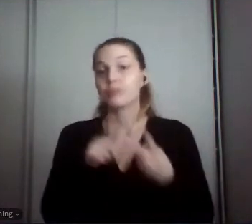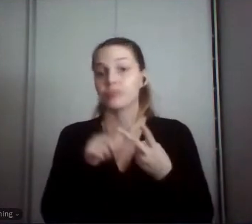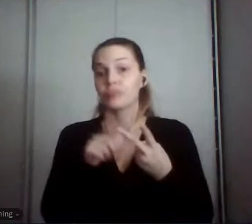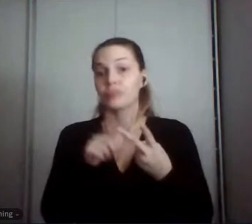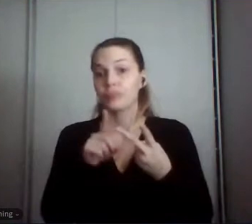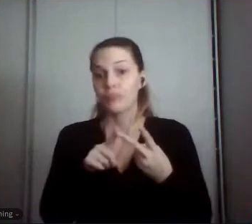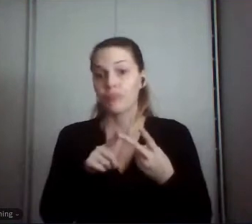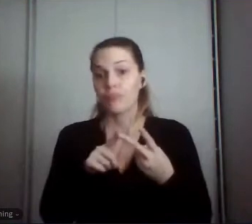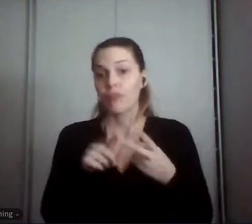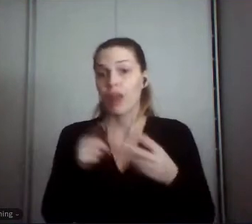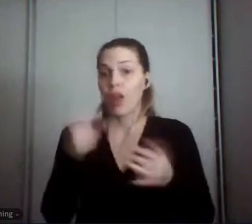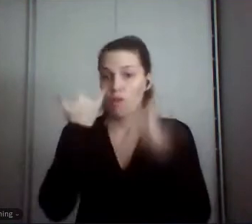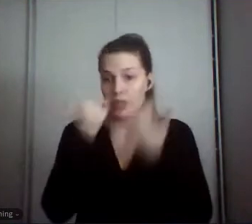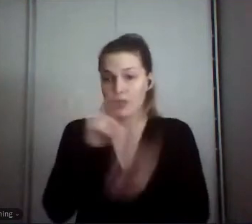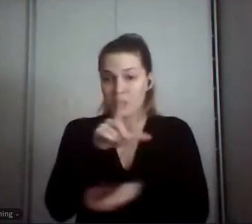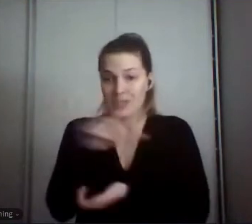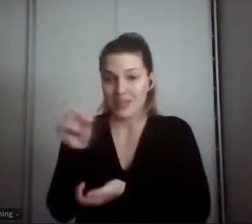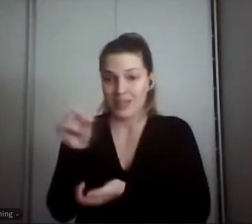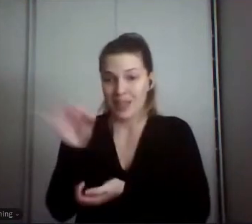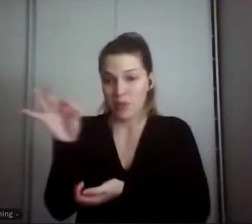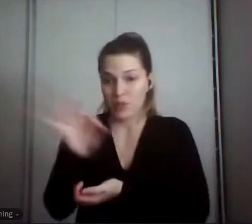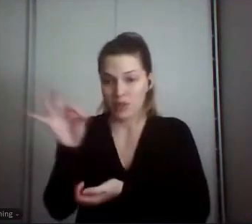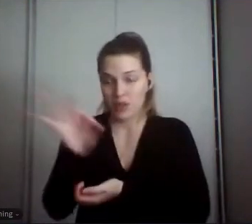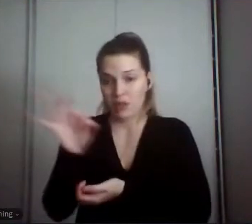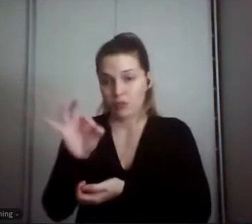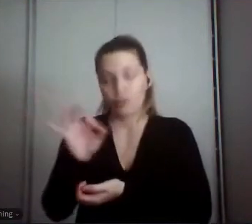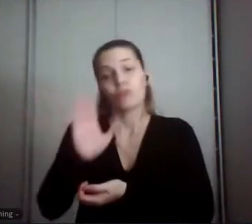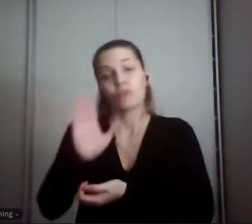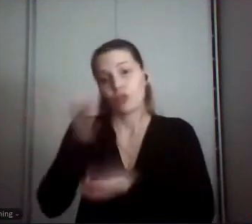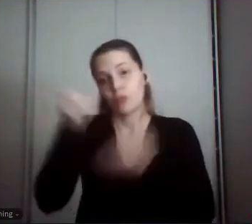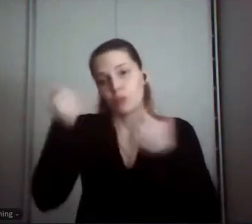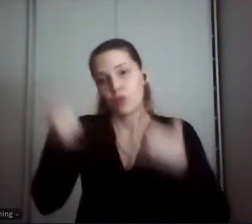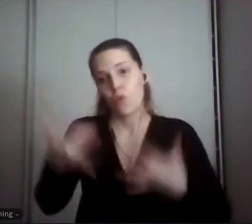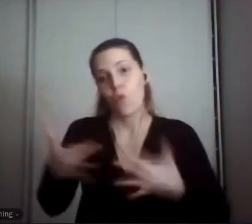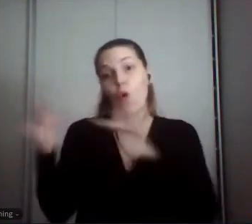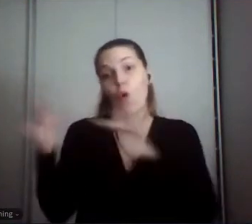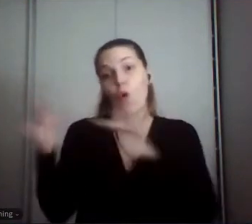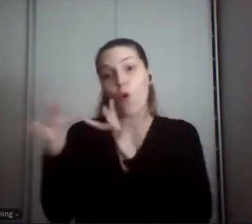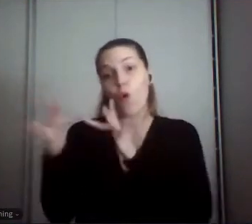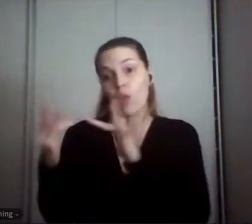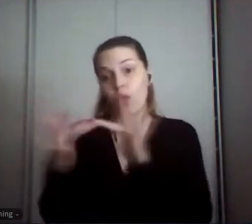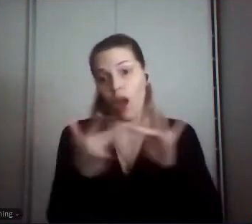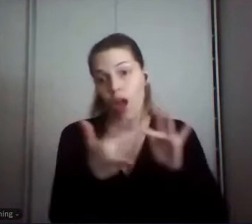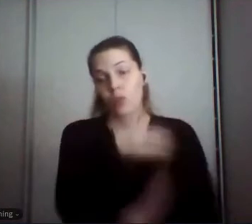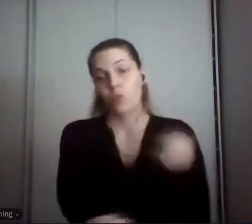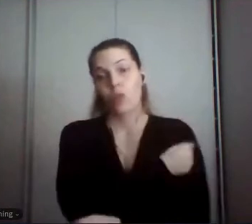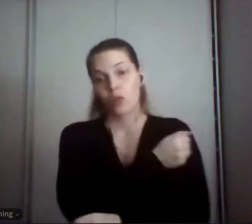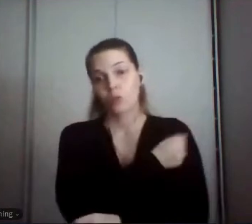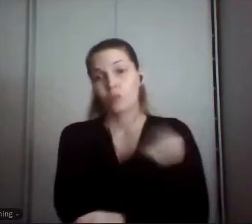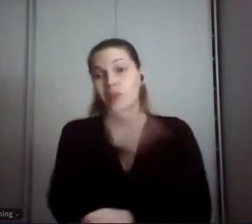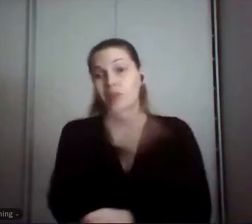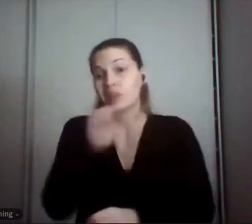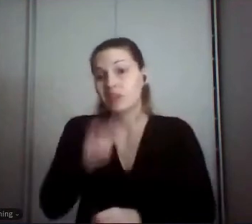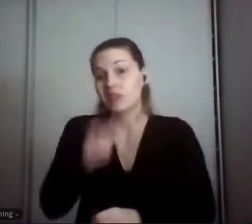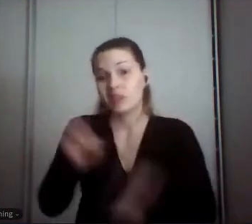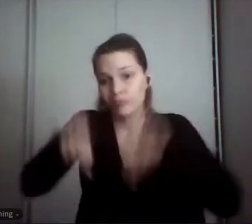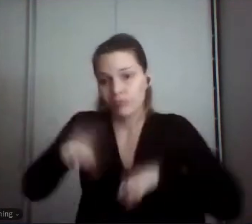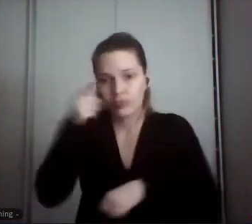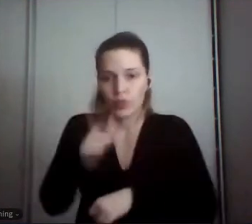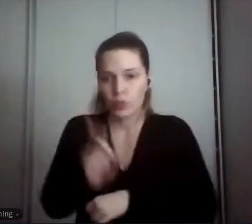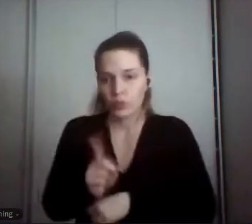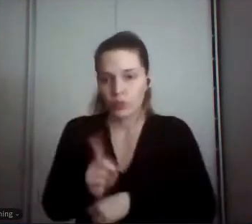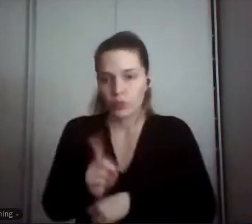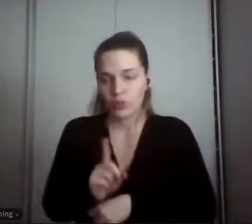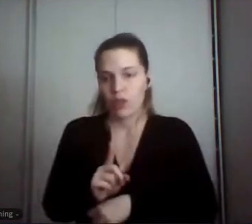está tentando contato com todos os alunos. Se a gente não conseguir, a gente não pode depender do contato com alunos que a gente